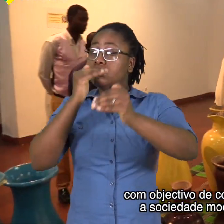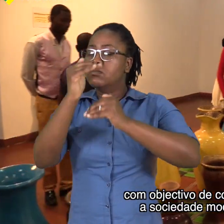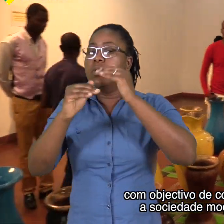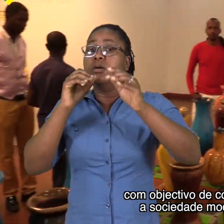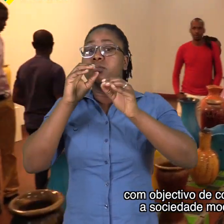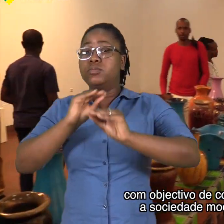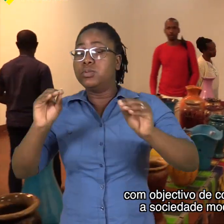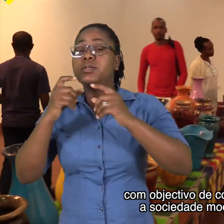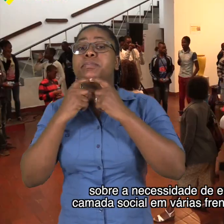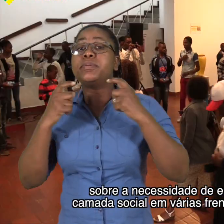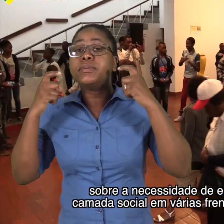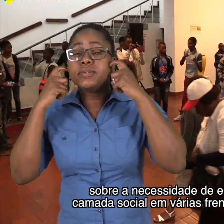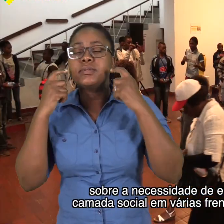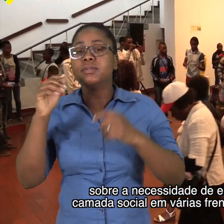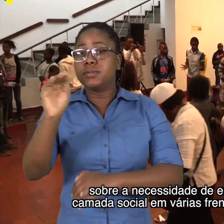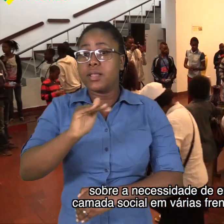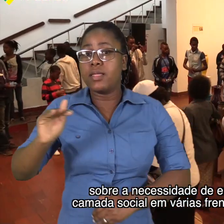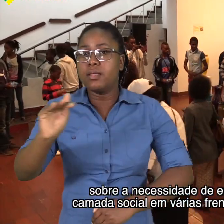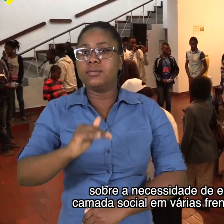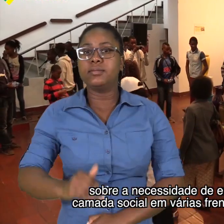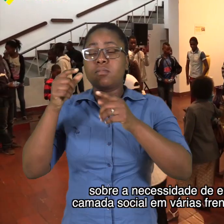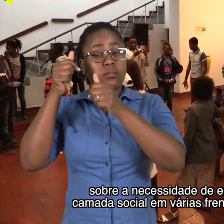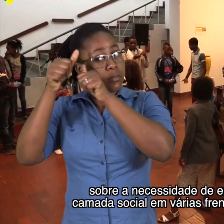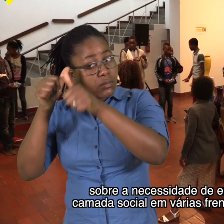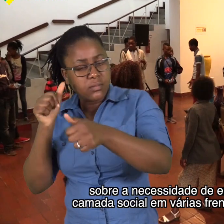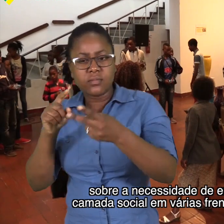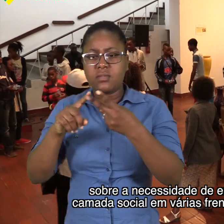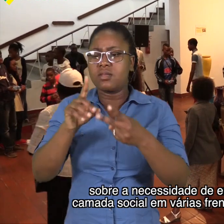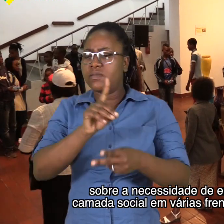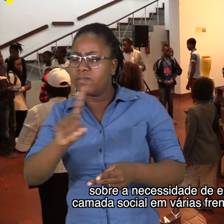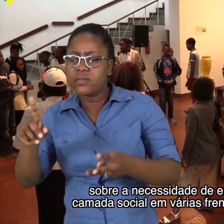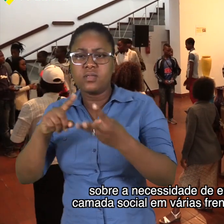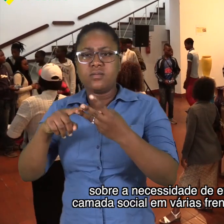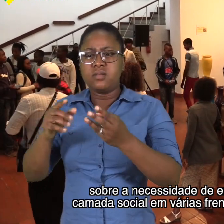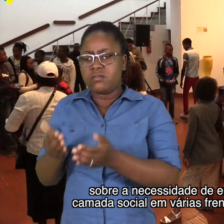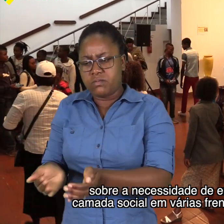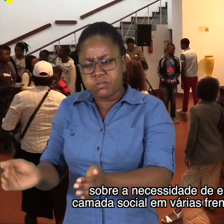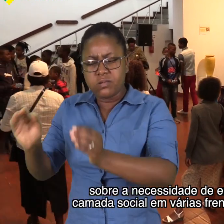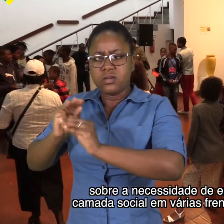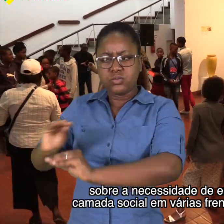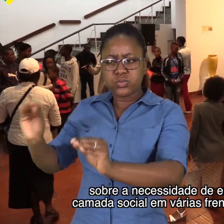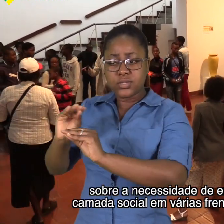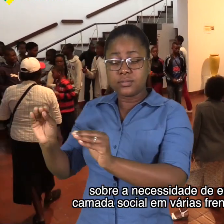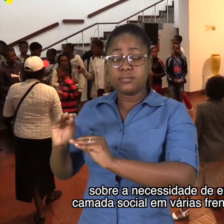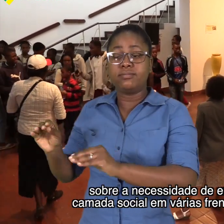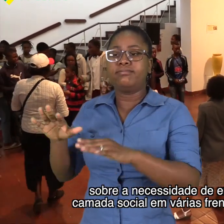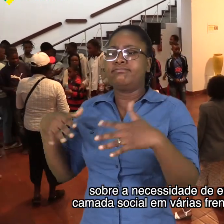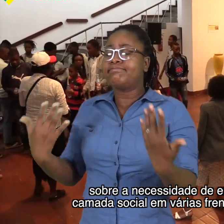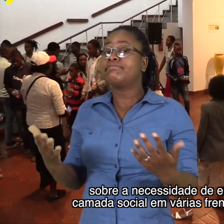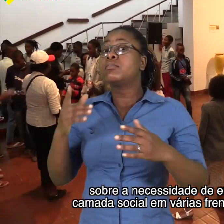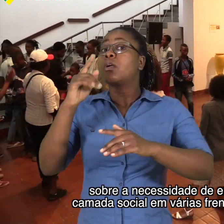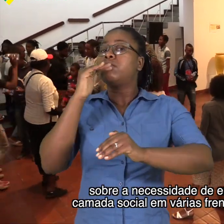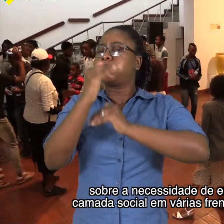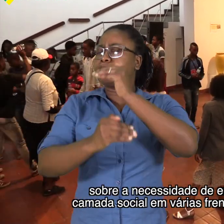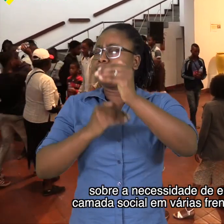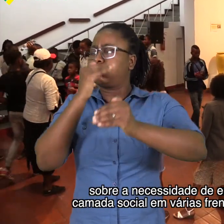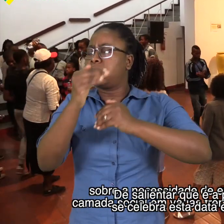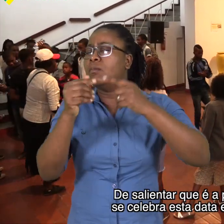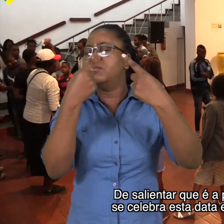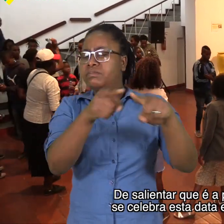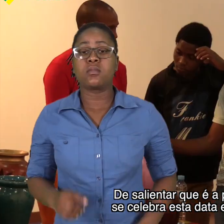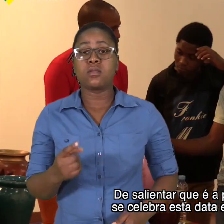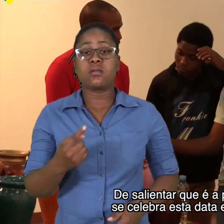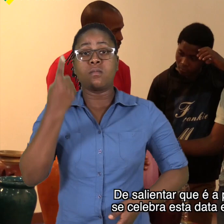sociedade moçambicana sobre a necessidade de enquadramento desta camada social tem várias frentes de desenvolvimento